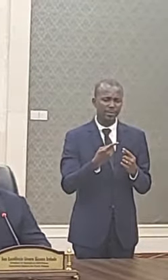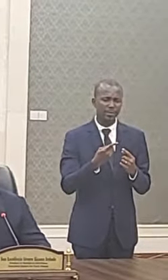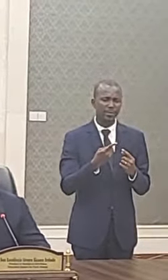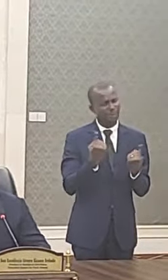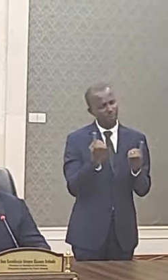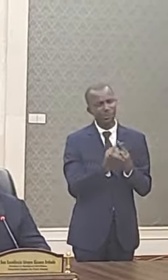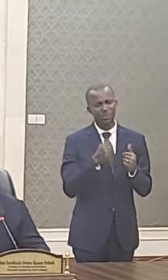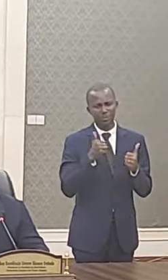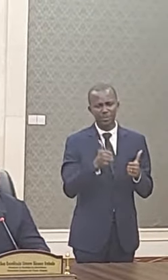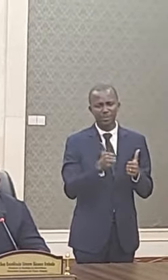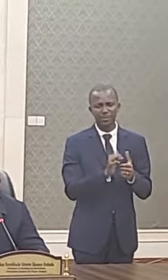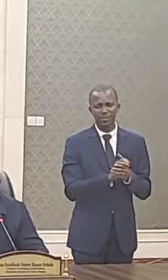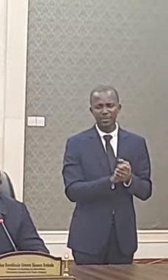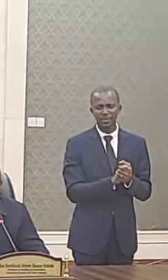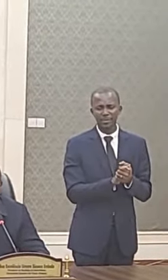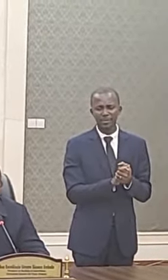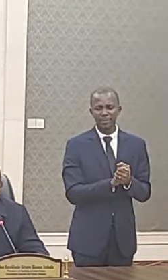pays.